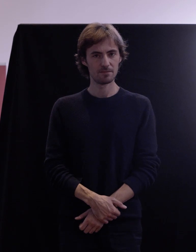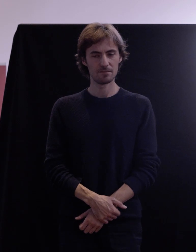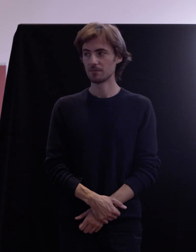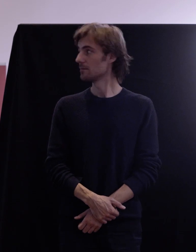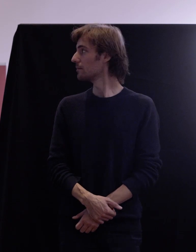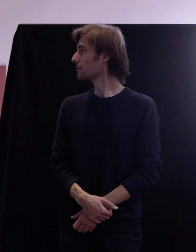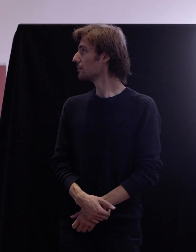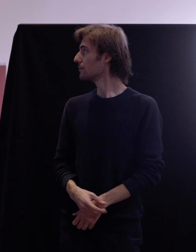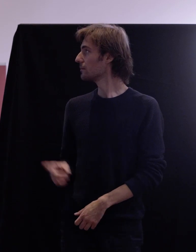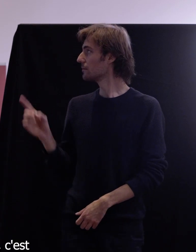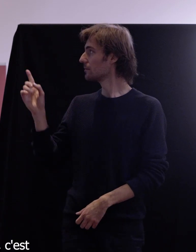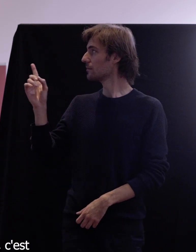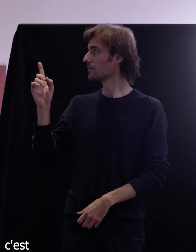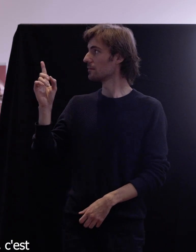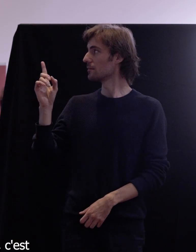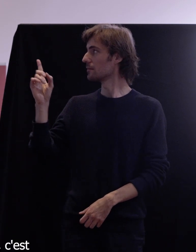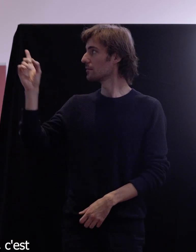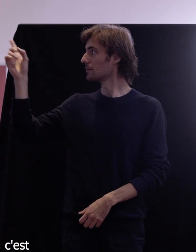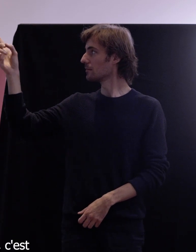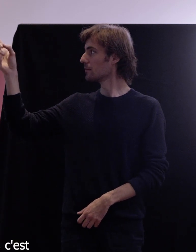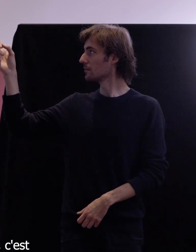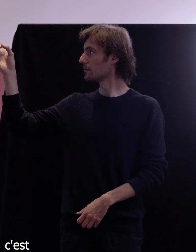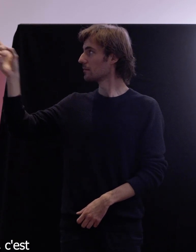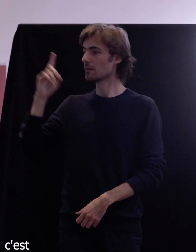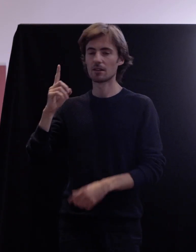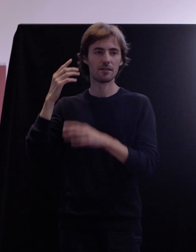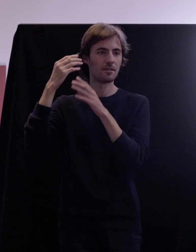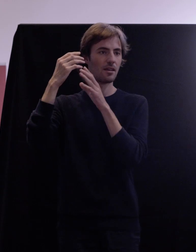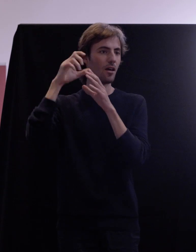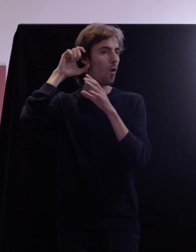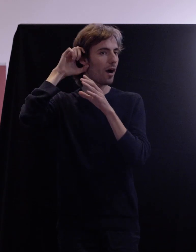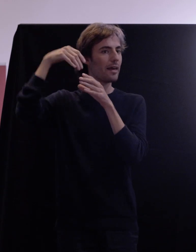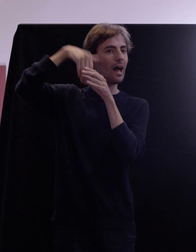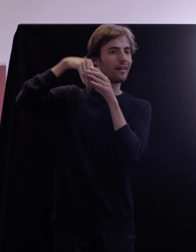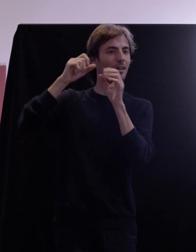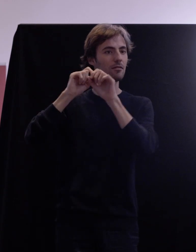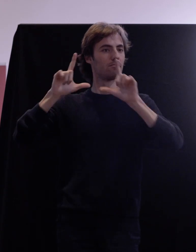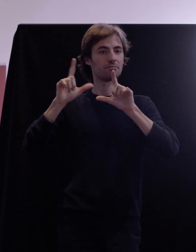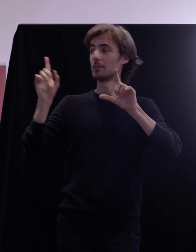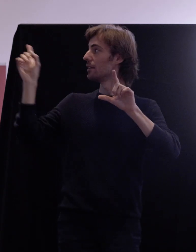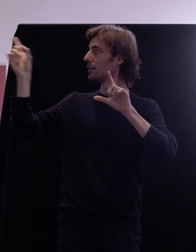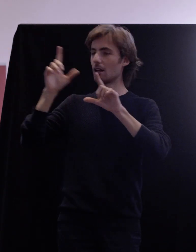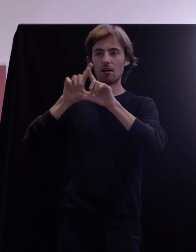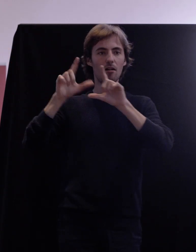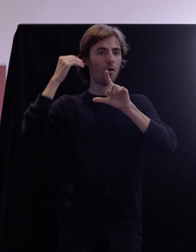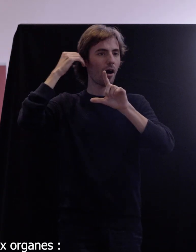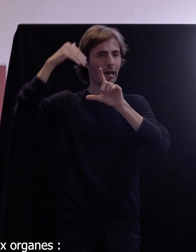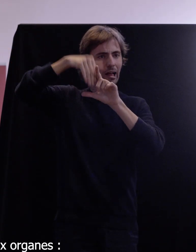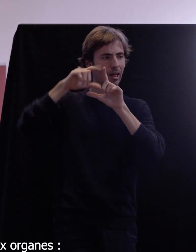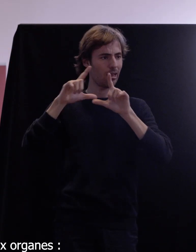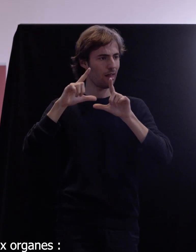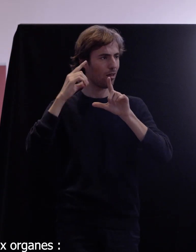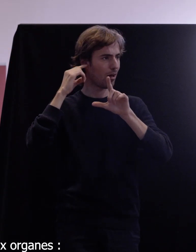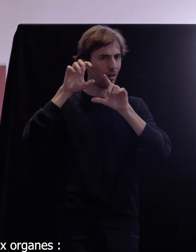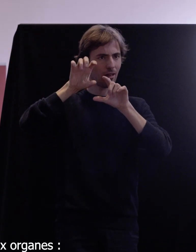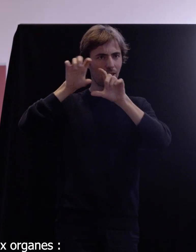Donc les canaux semi-circulaires, donc ça c'est une représentation d'oreille interne. Dans la cavité de l'oreille, vous